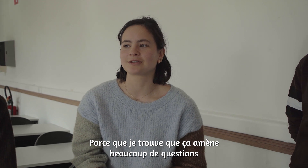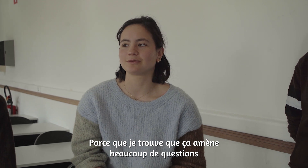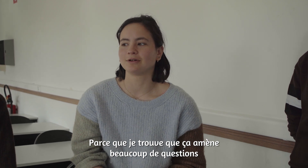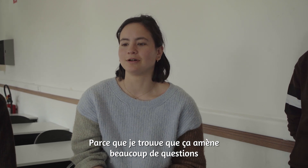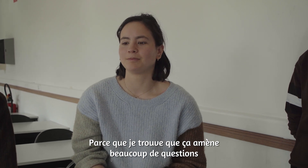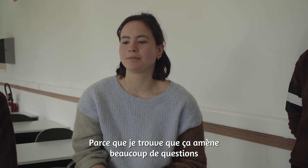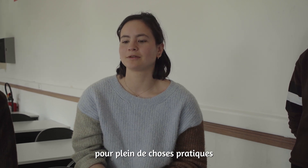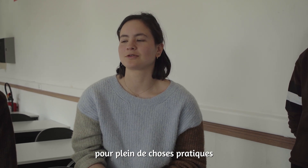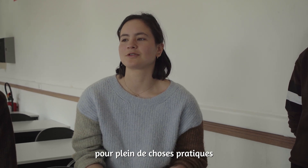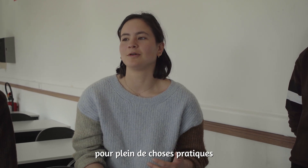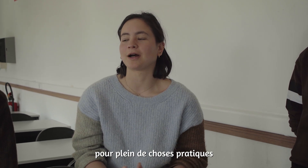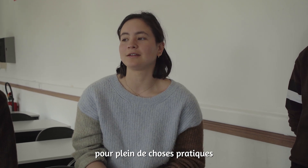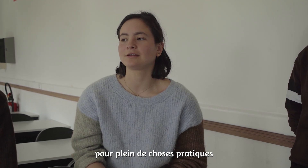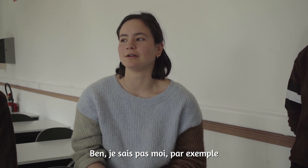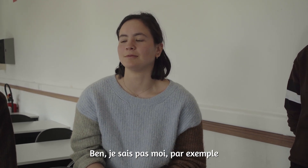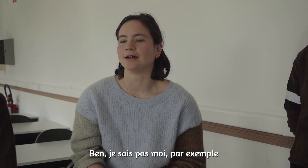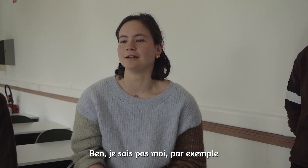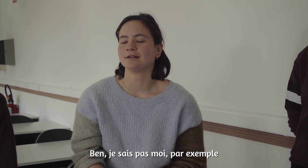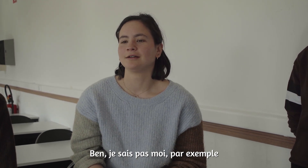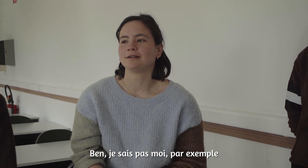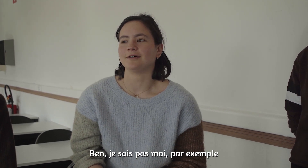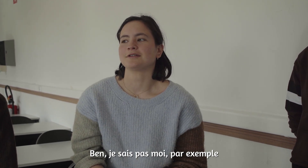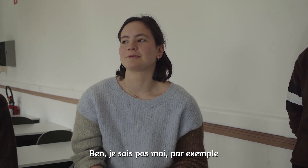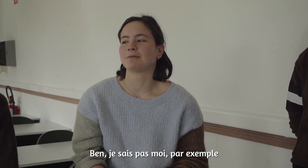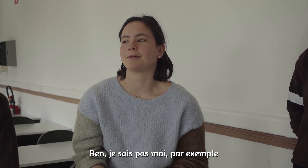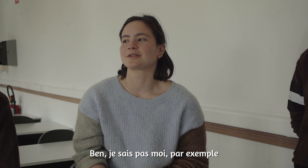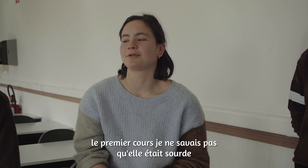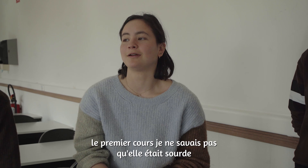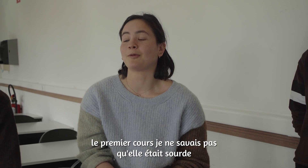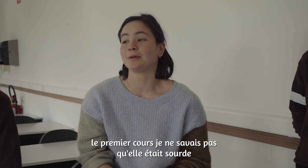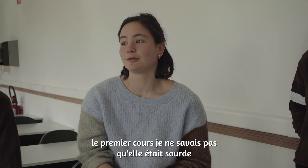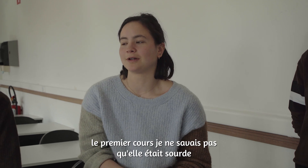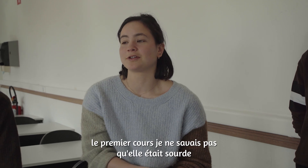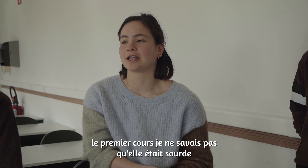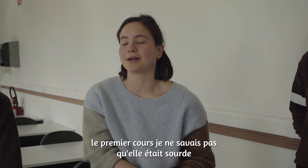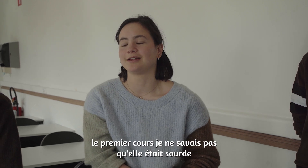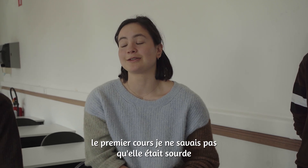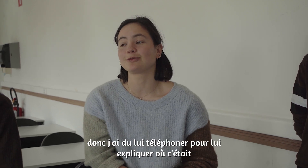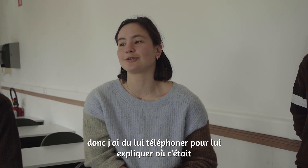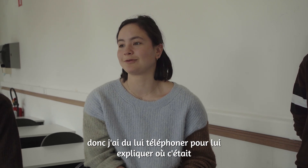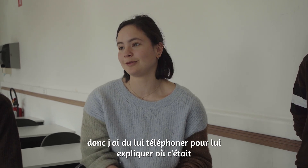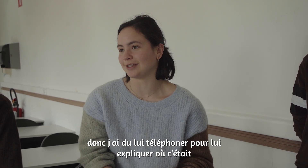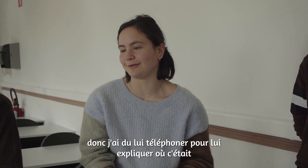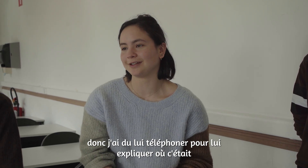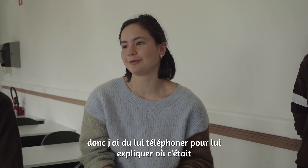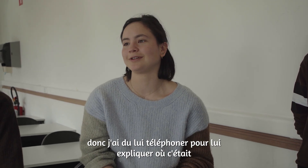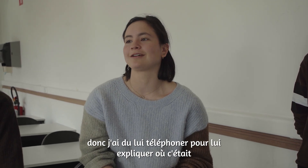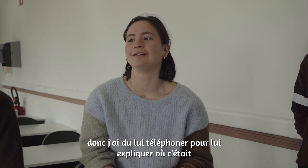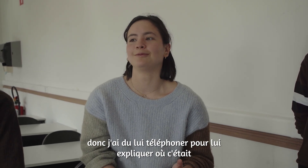questions, plein de choses pratiques. Je sais pas moi, par exemple, le premier cours, moi je savais pas que c'était sourde, donc j'ai voulu lui téléphoner pour lui